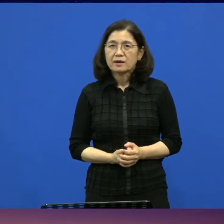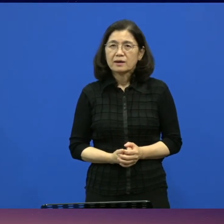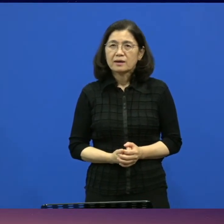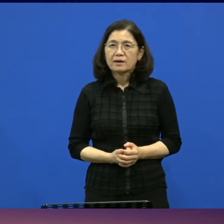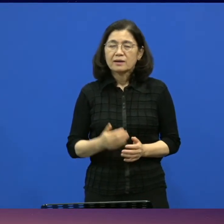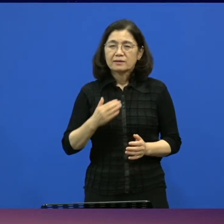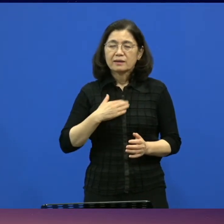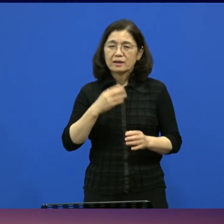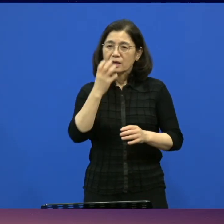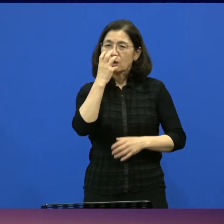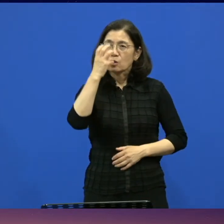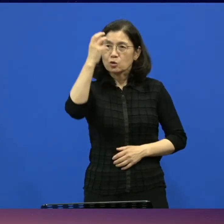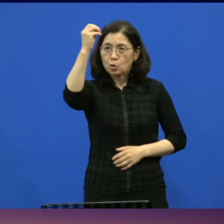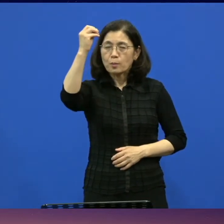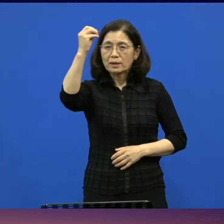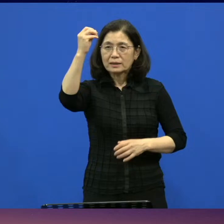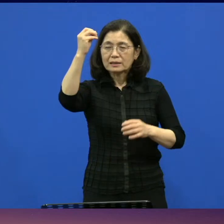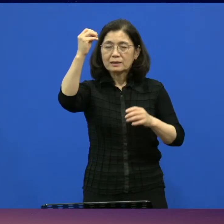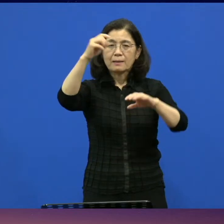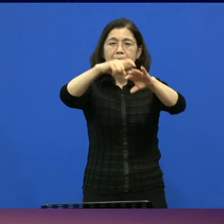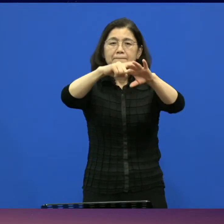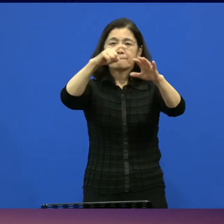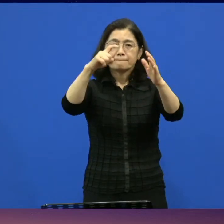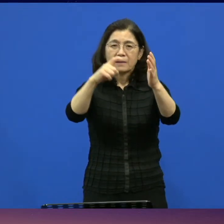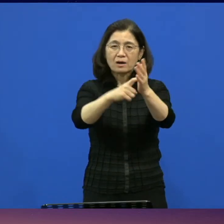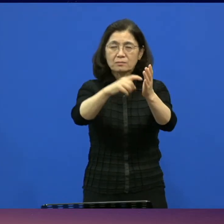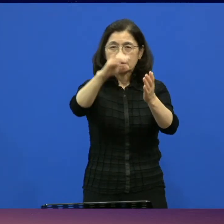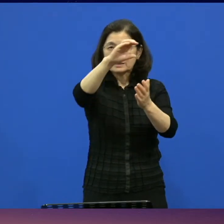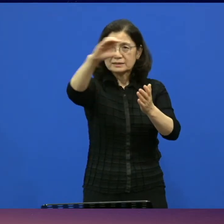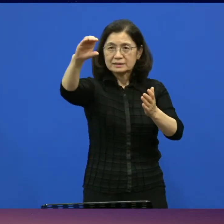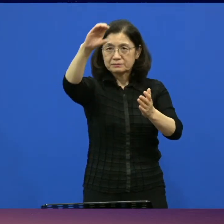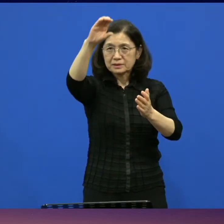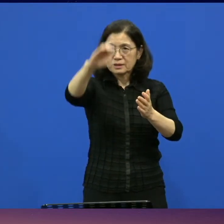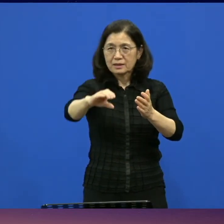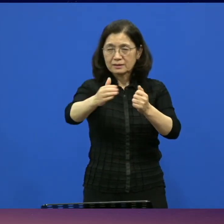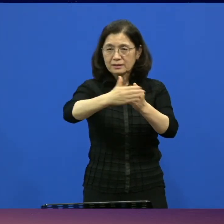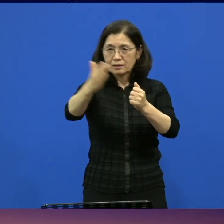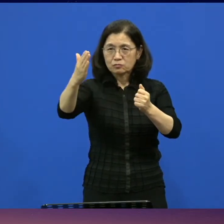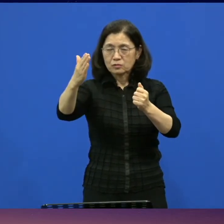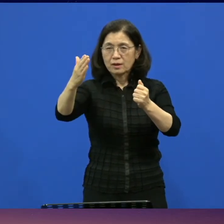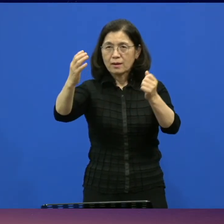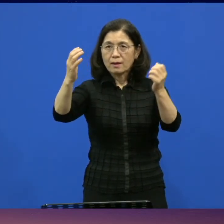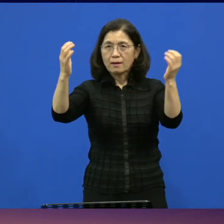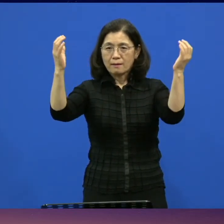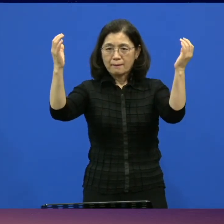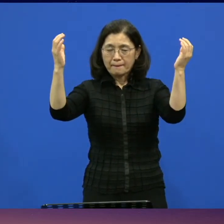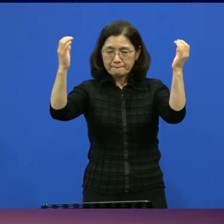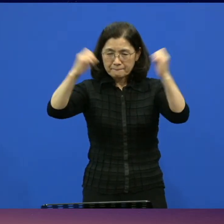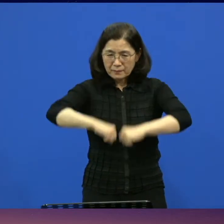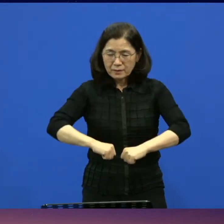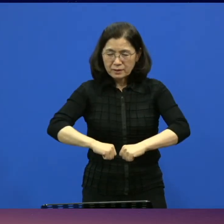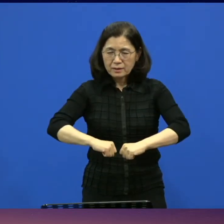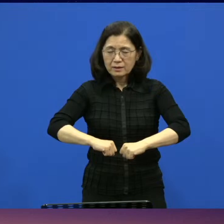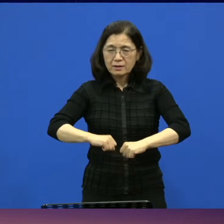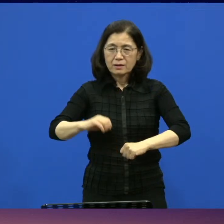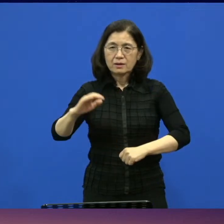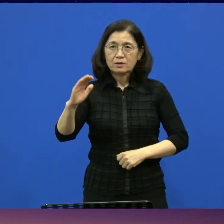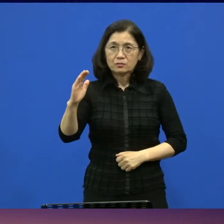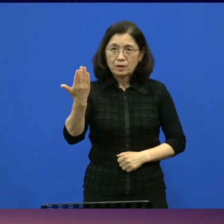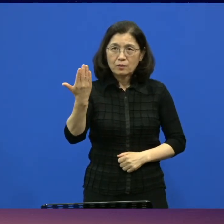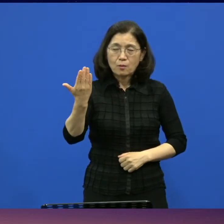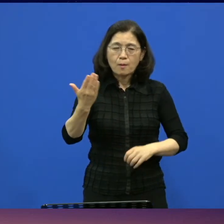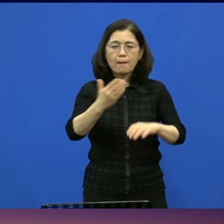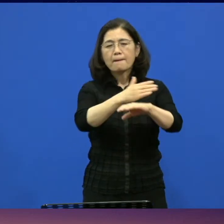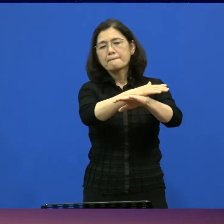높아진 산이 그 십자가로 인하여 산산조각이 나고 평지가 되는 역사가 일어나게 될 줄로